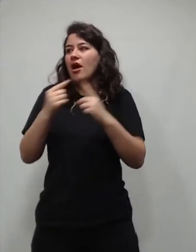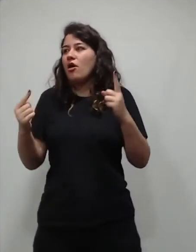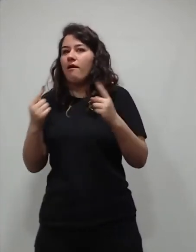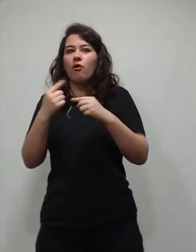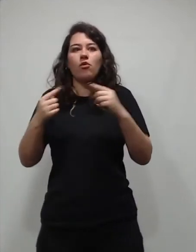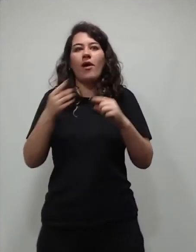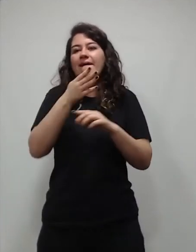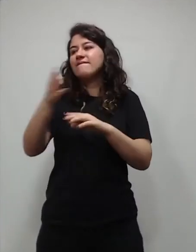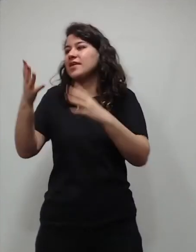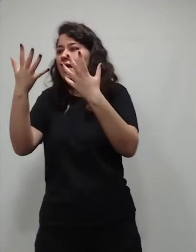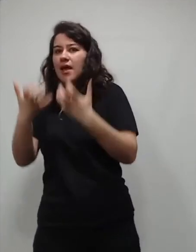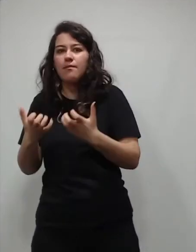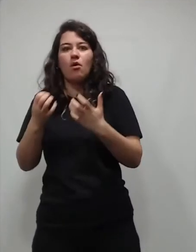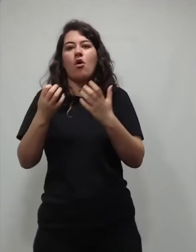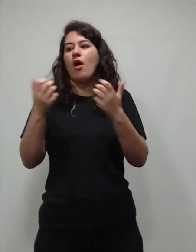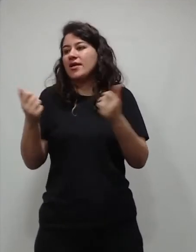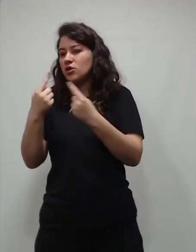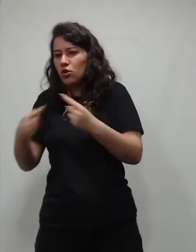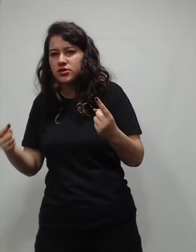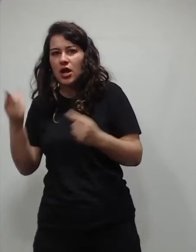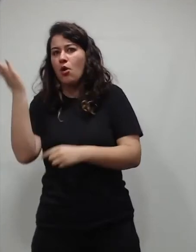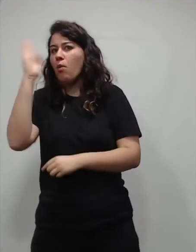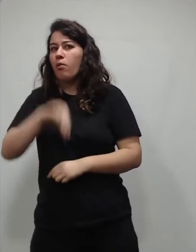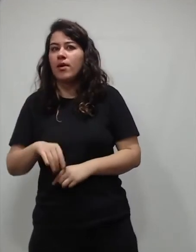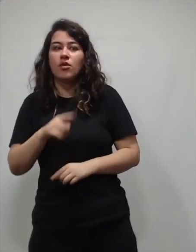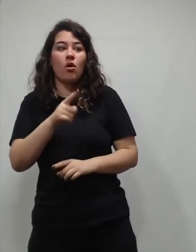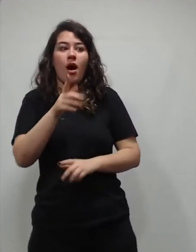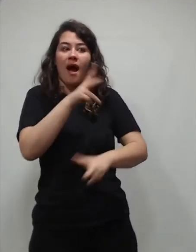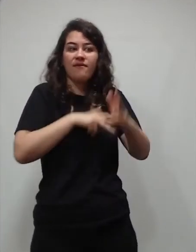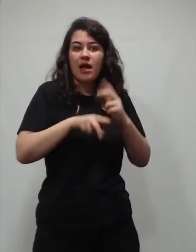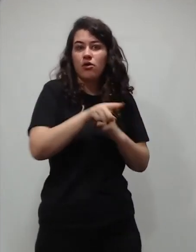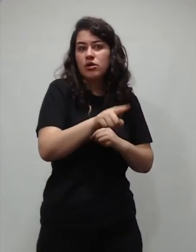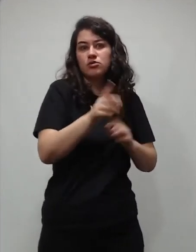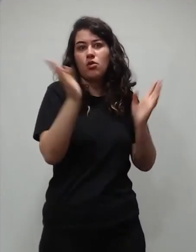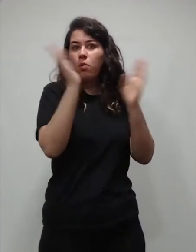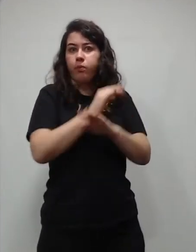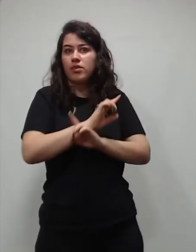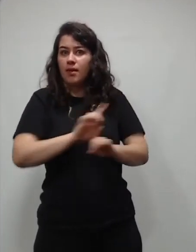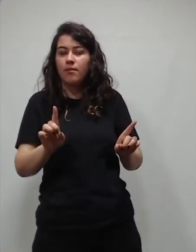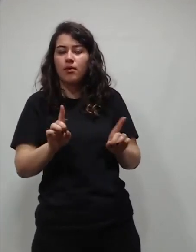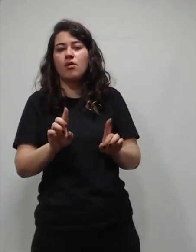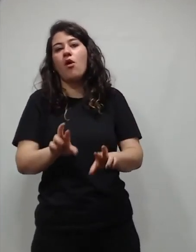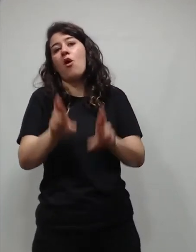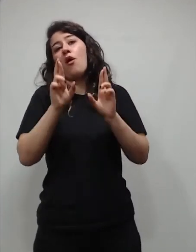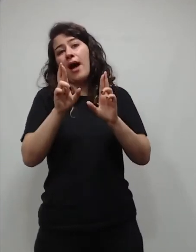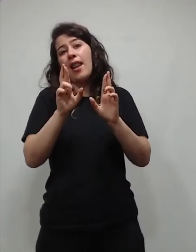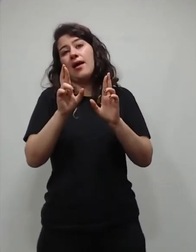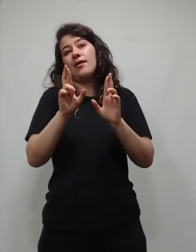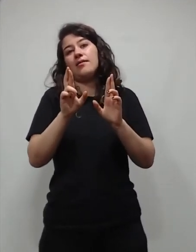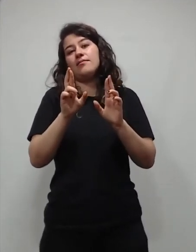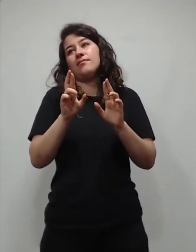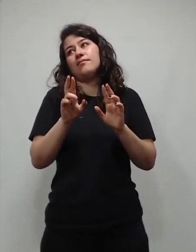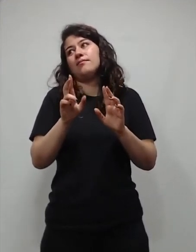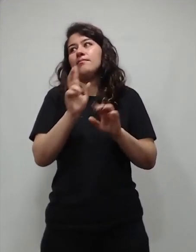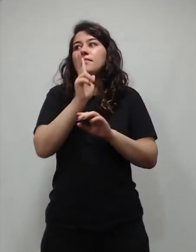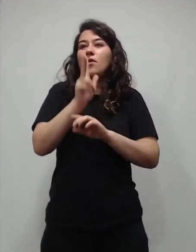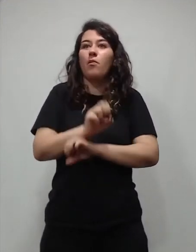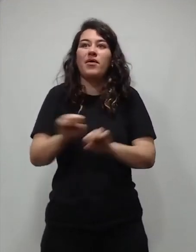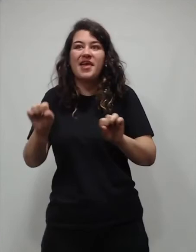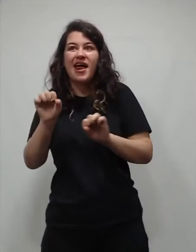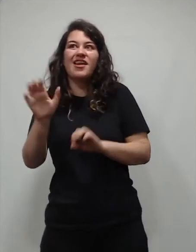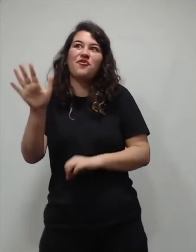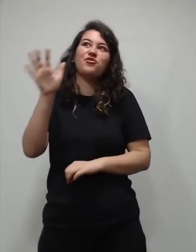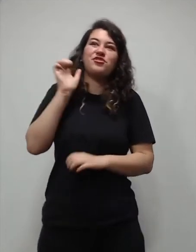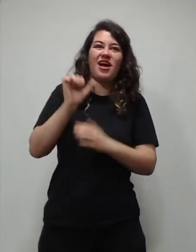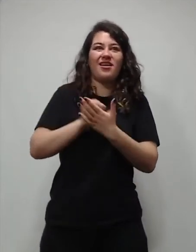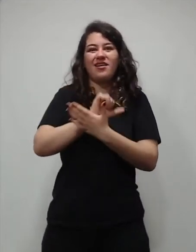ir, transitar, en fin, ni que hablar ellos mismos. Me encantaría que pudieran escuchar, que